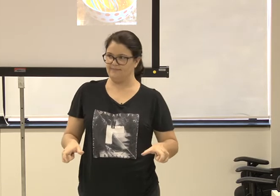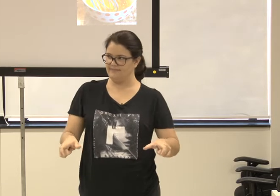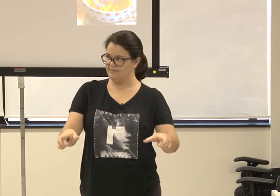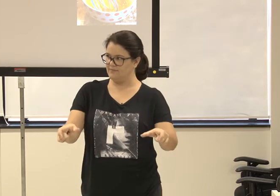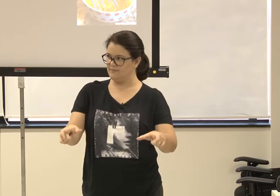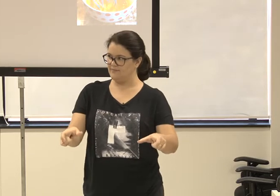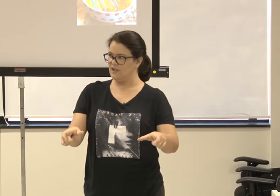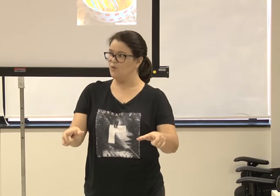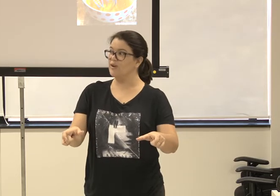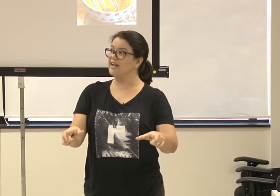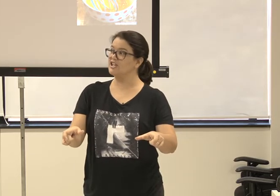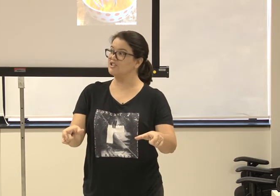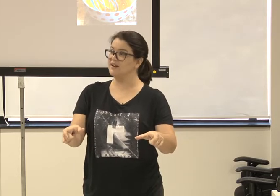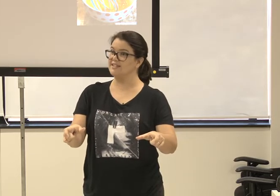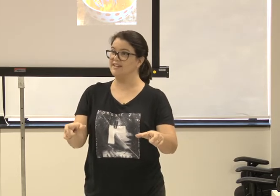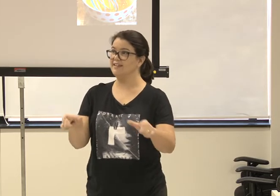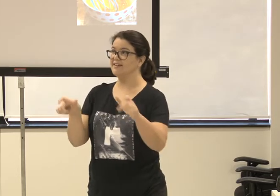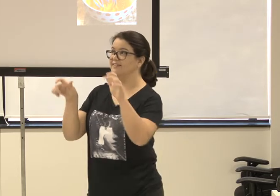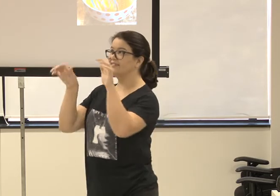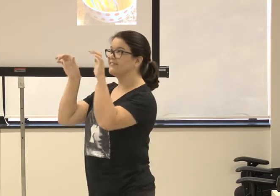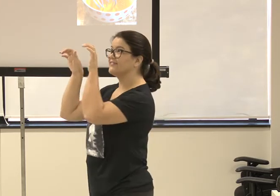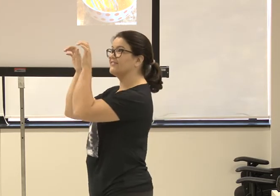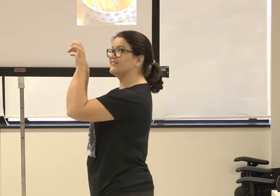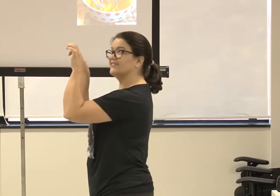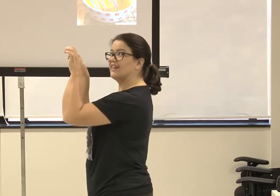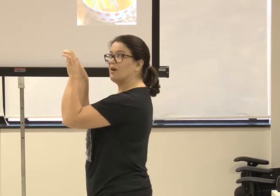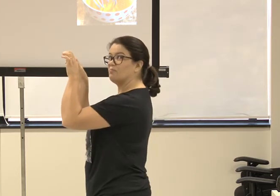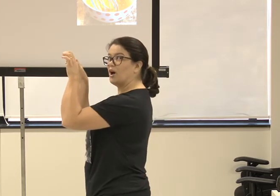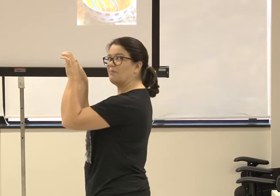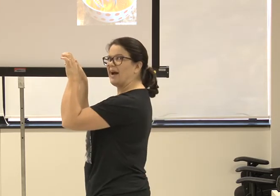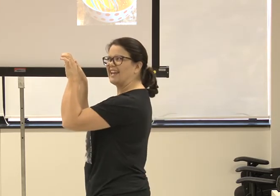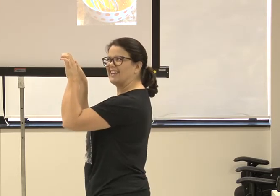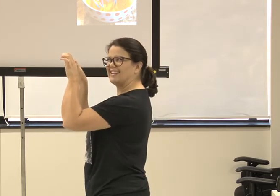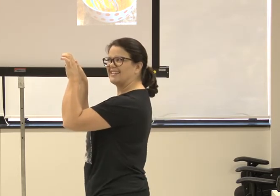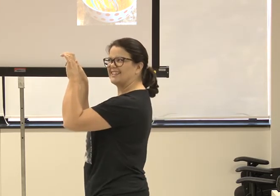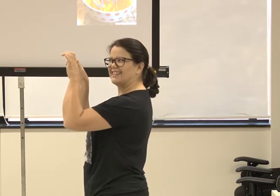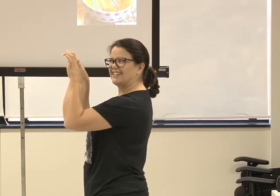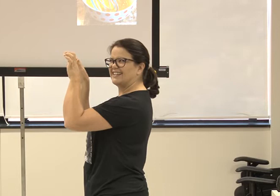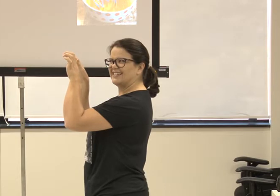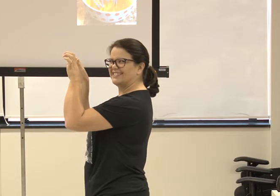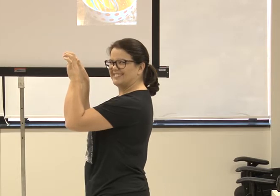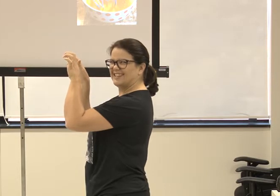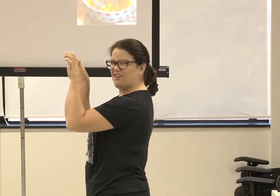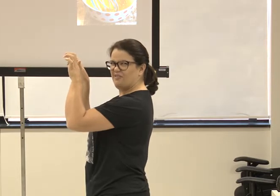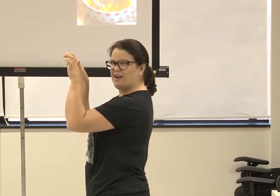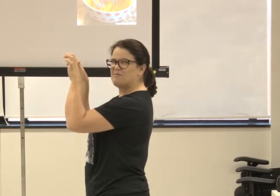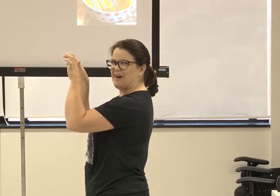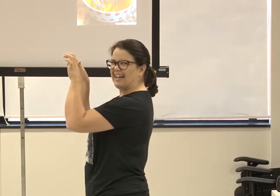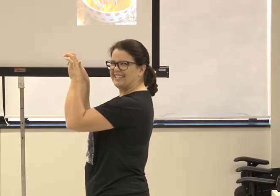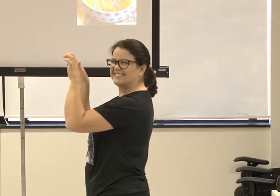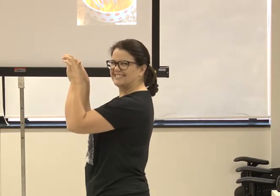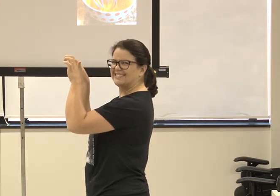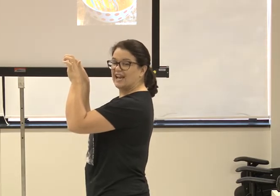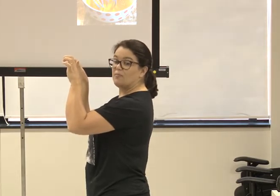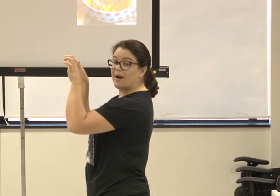O que a gente fazia? Bora, pai. Vamos, pai. Pai,